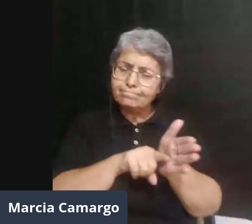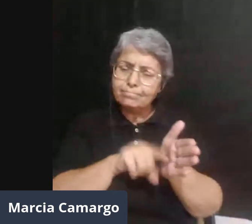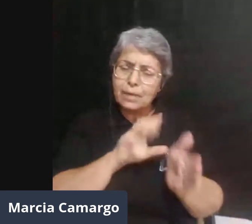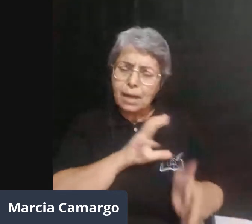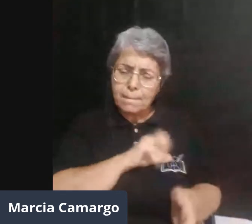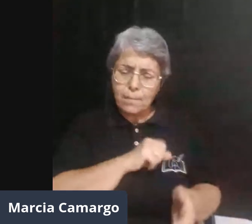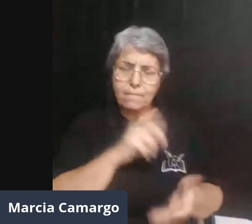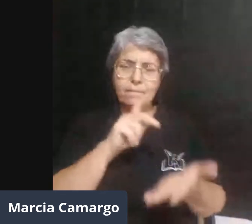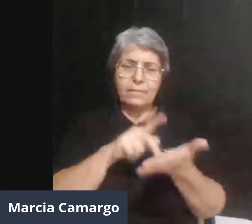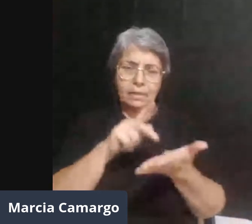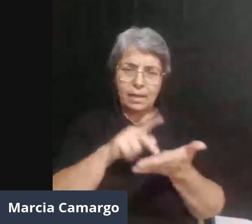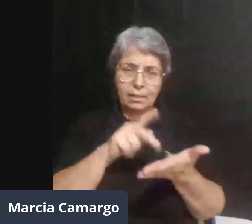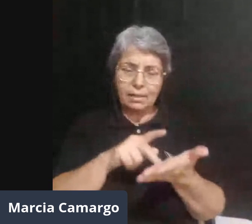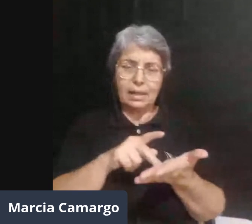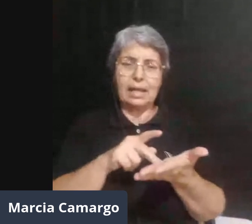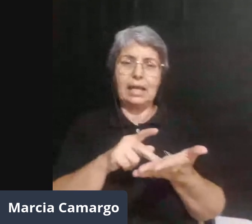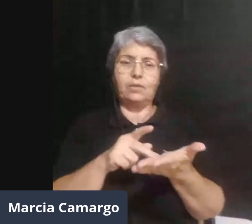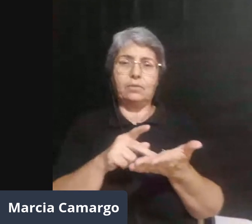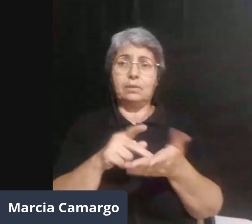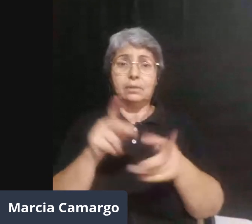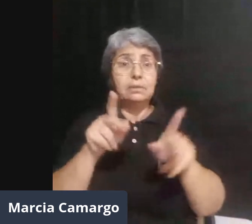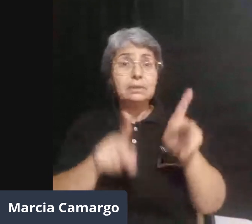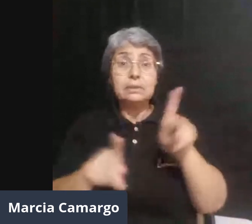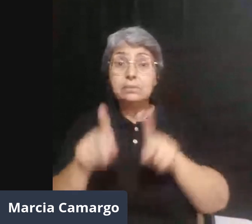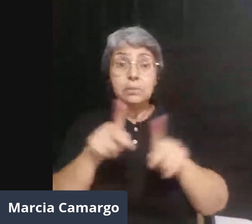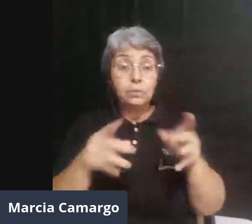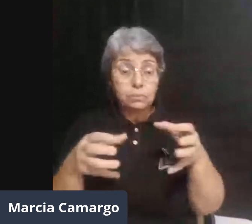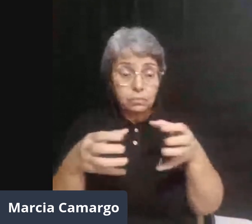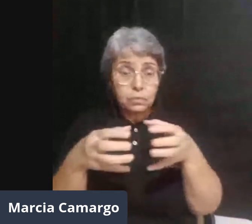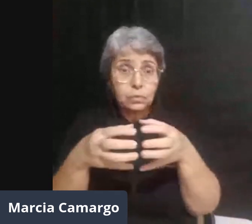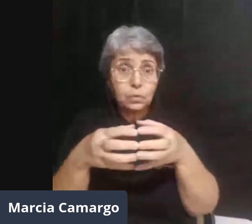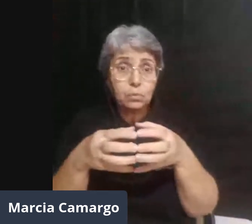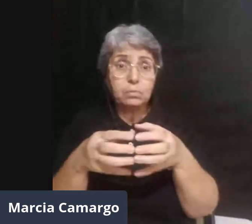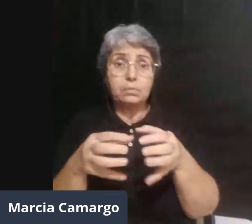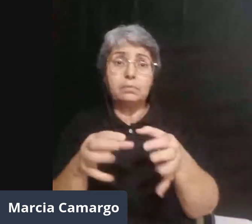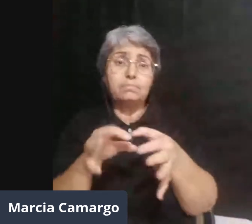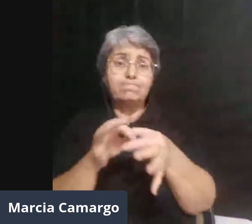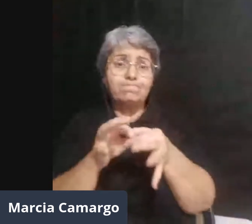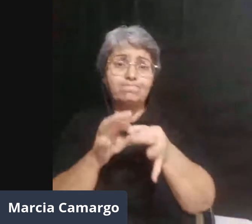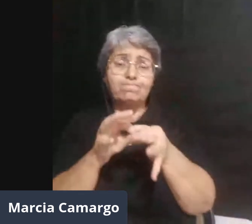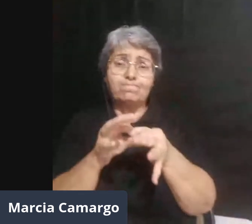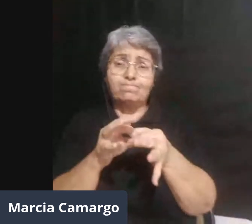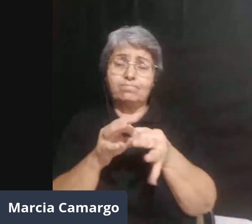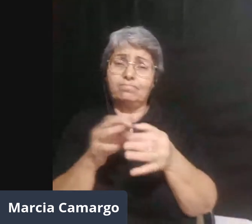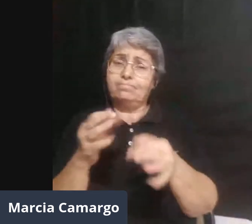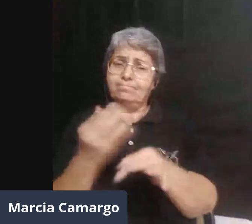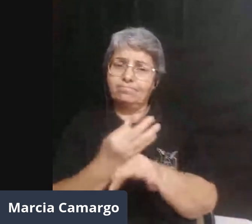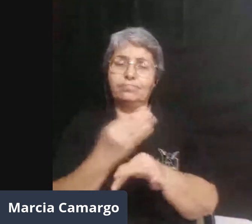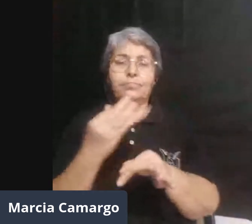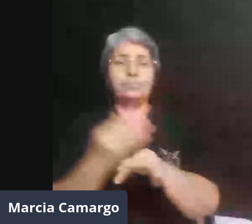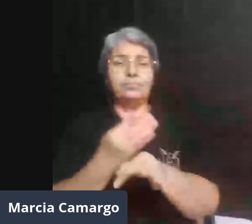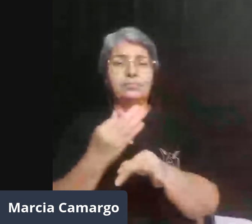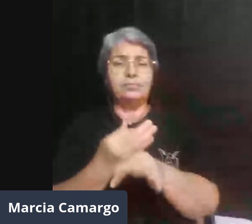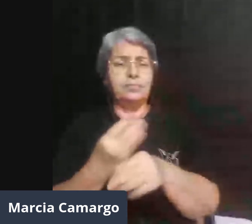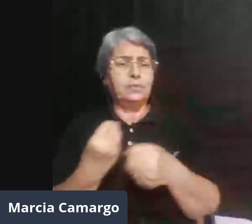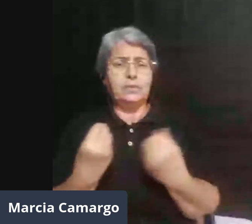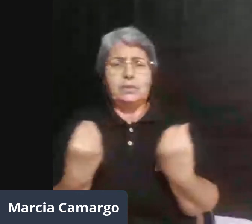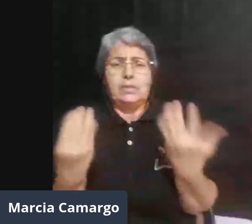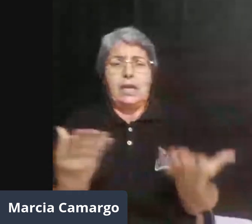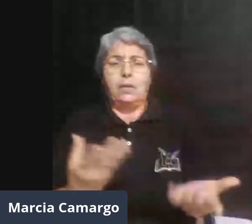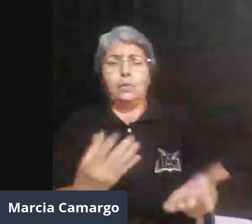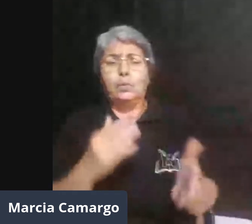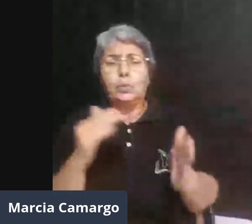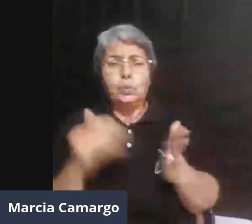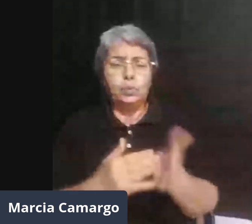daqueles poucos que arriscaram tudo em seu reconhecimento de uma obra genuína do Espírito